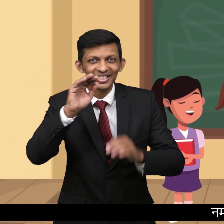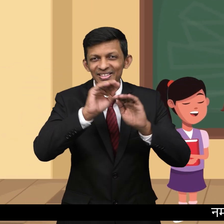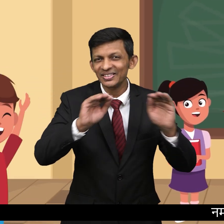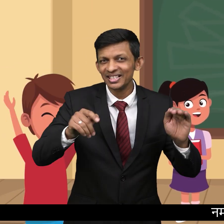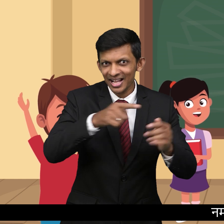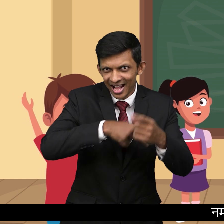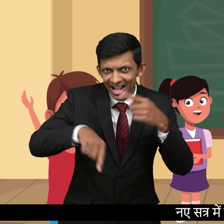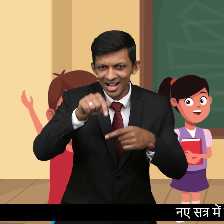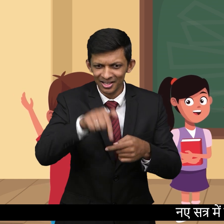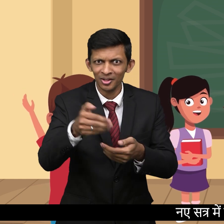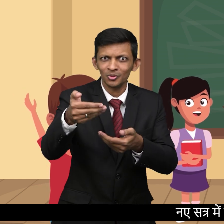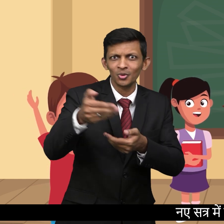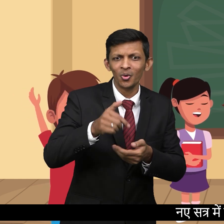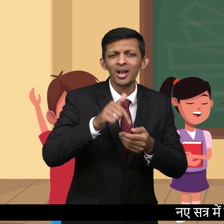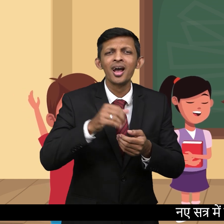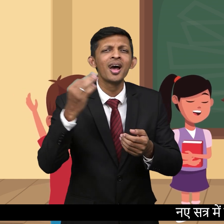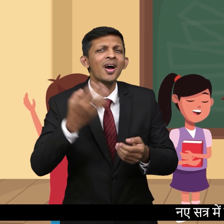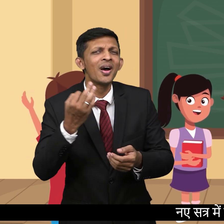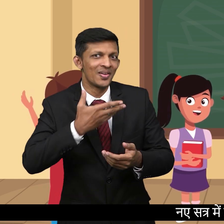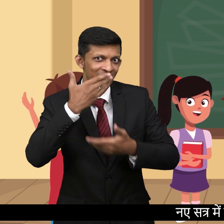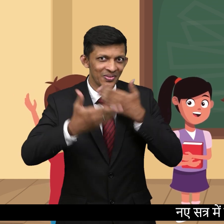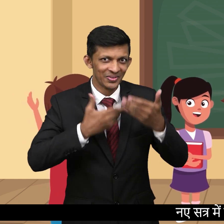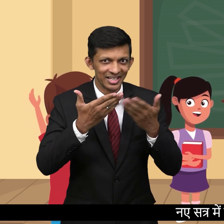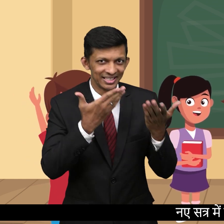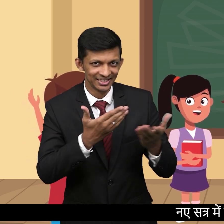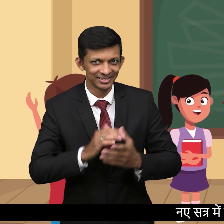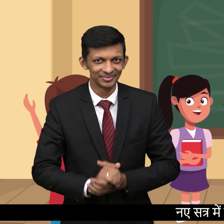बच्चों, नई सत्र में तुम्हारा स्वागत है।